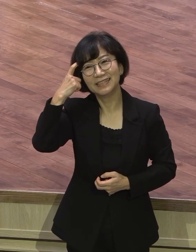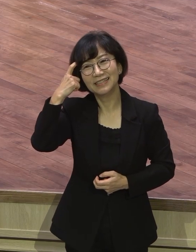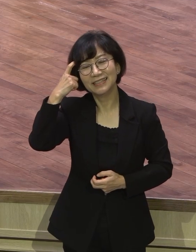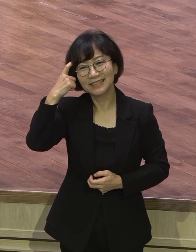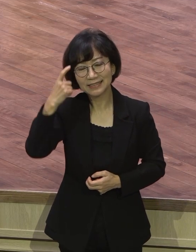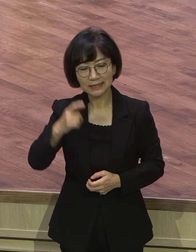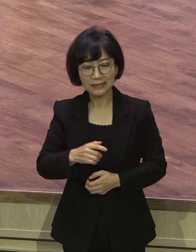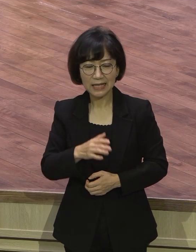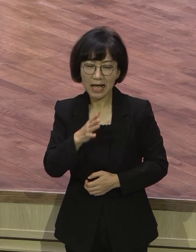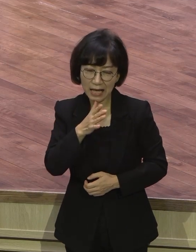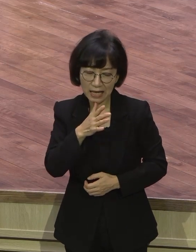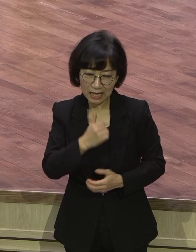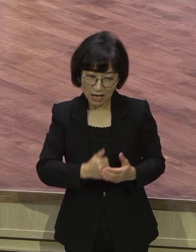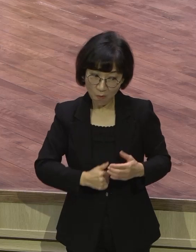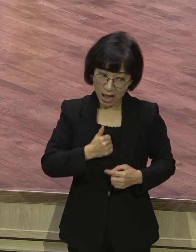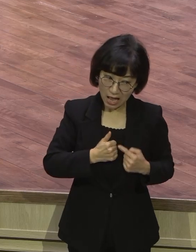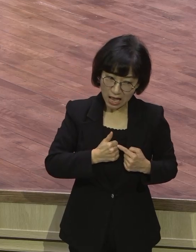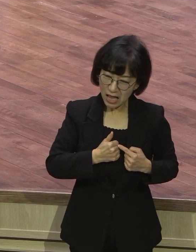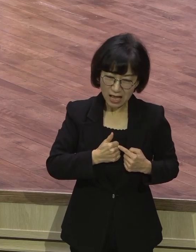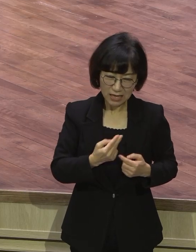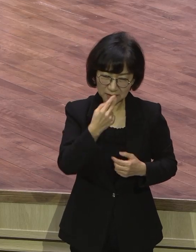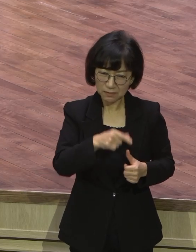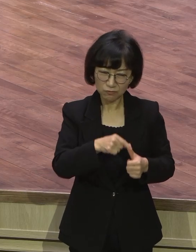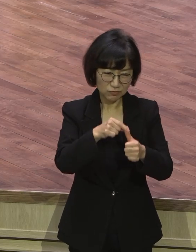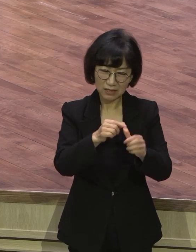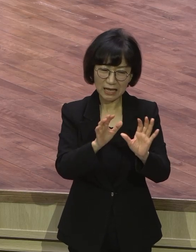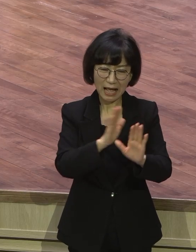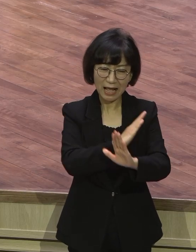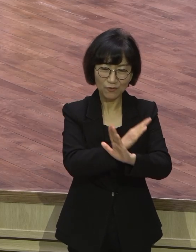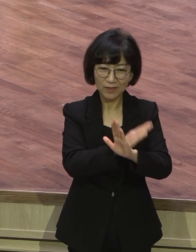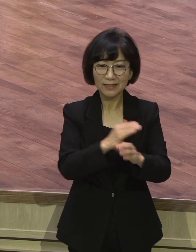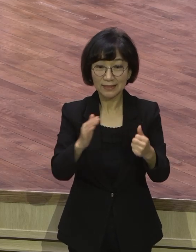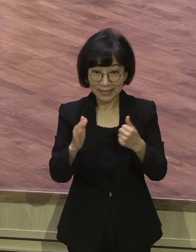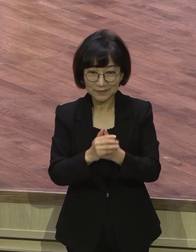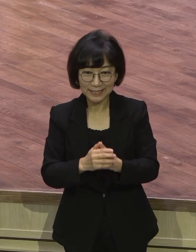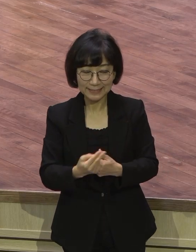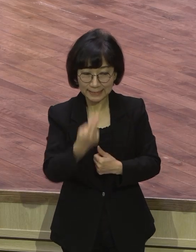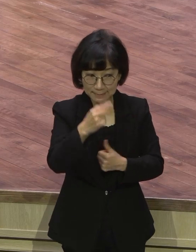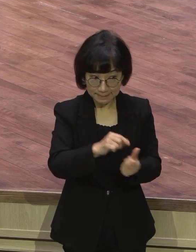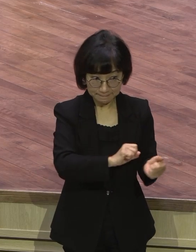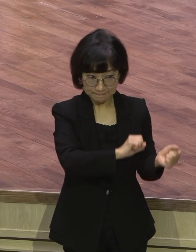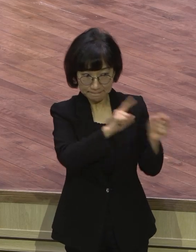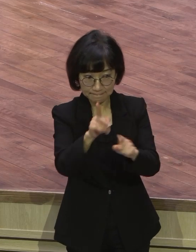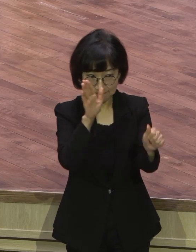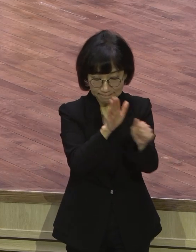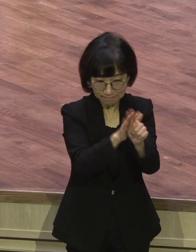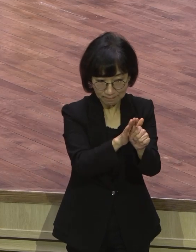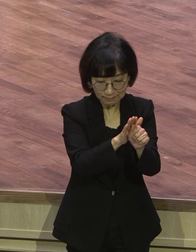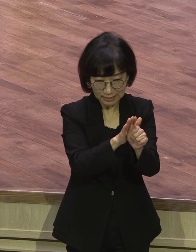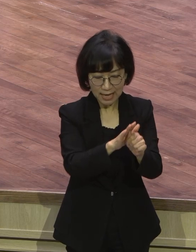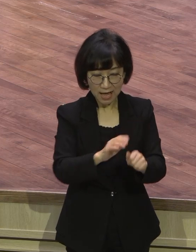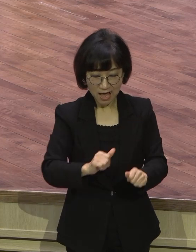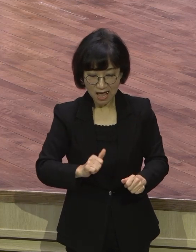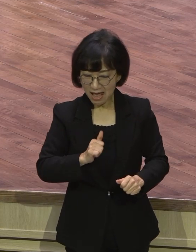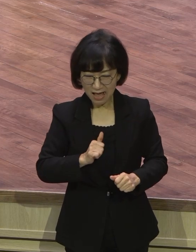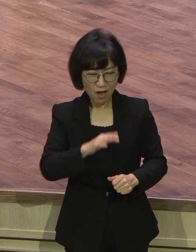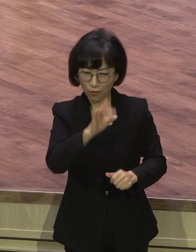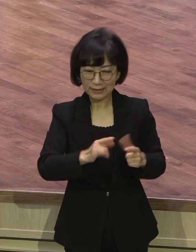생명 살리는 삶으로 가자. 생명 죽이는 것이 아니라 생명 실망신 것이 아니라